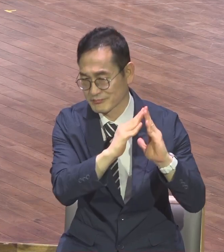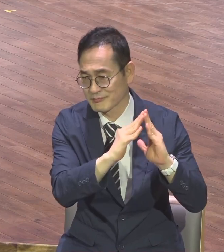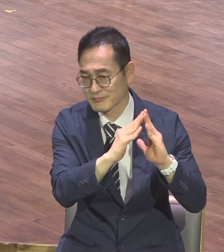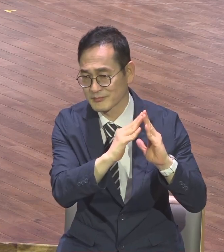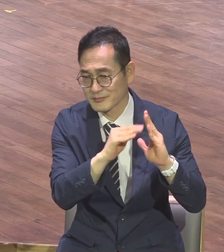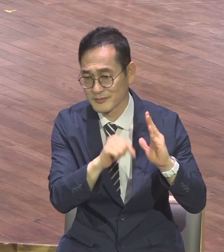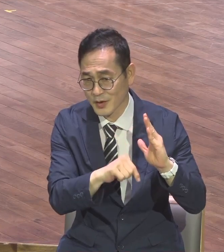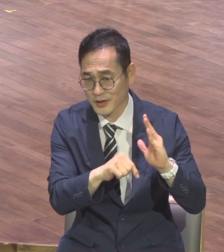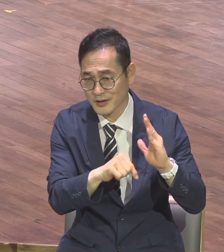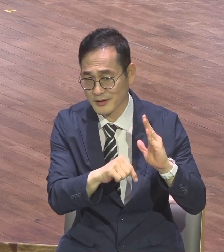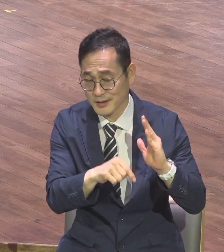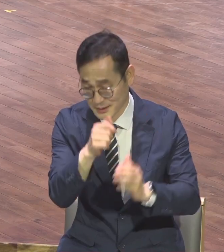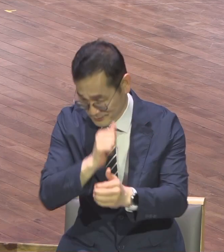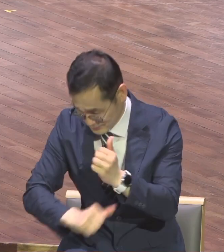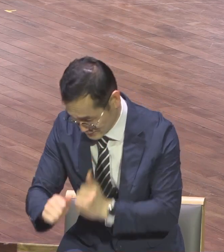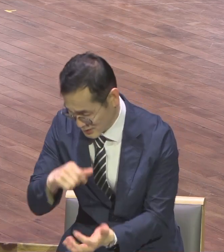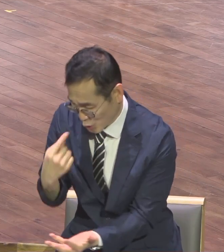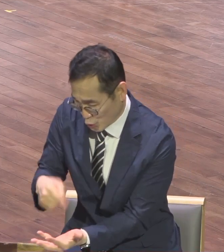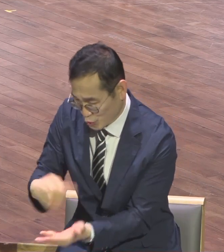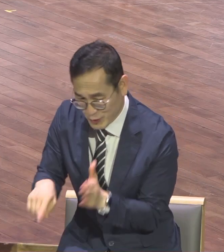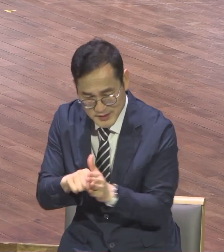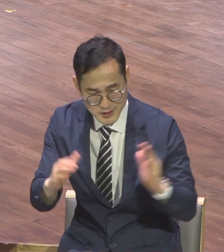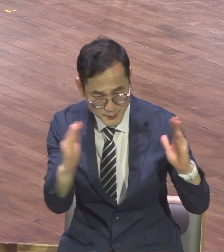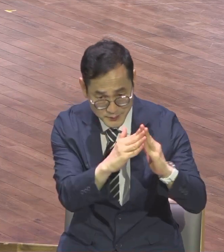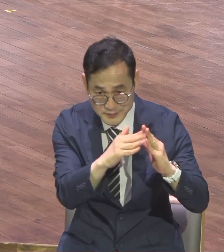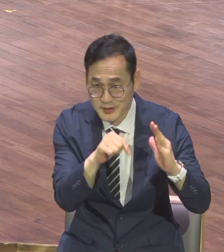후대와 이 후대 교육의 플랫폼이에요.